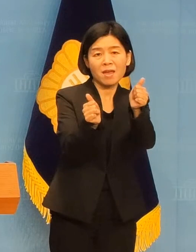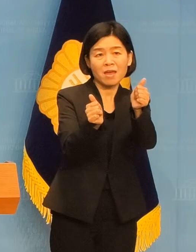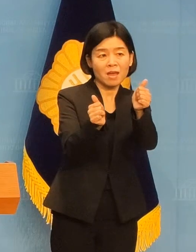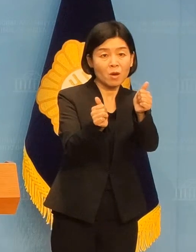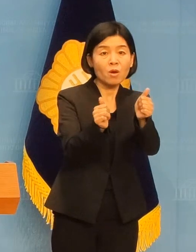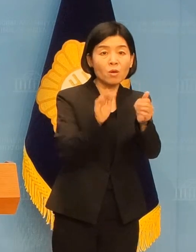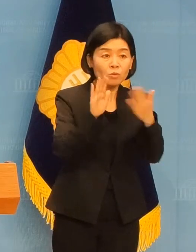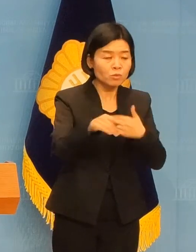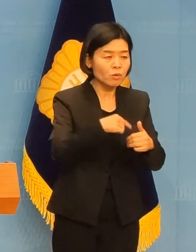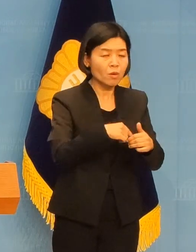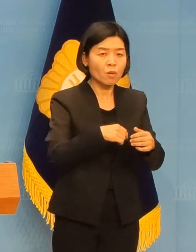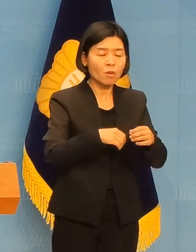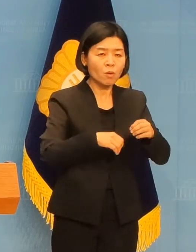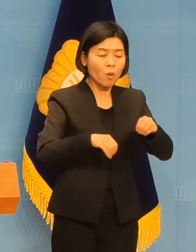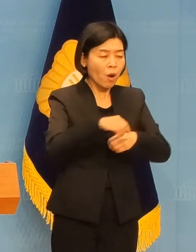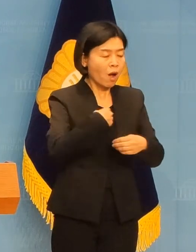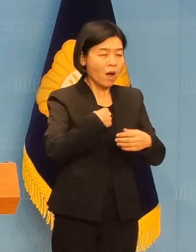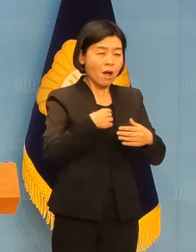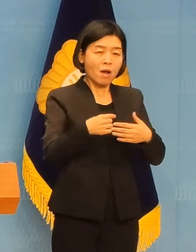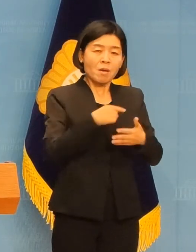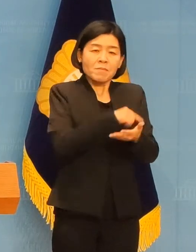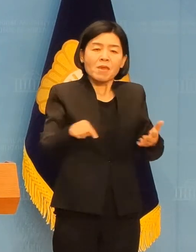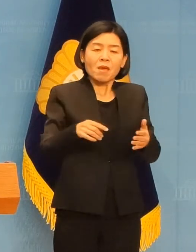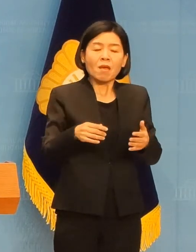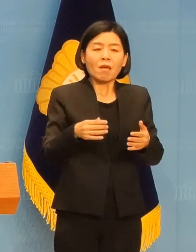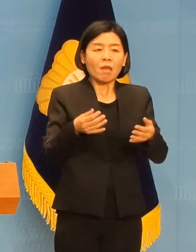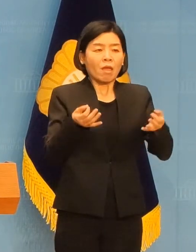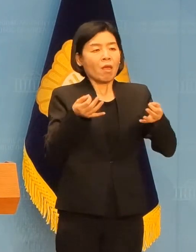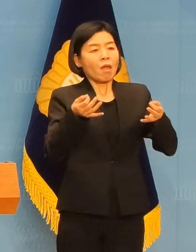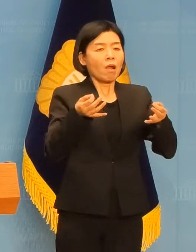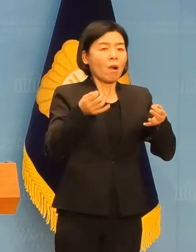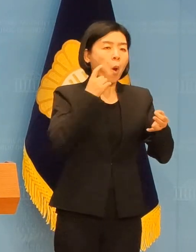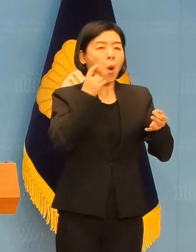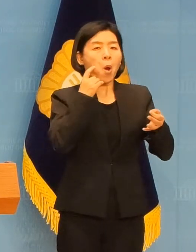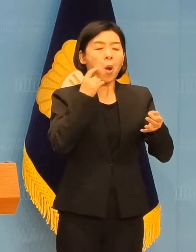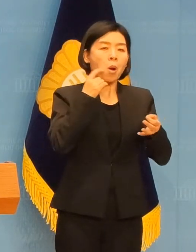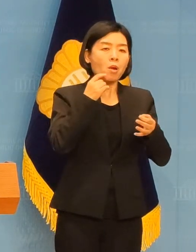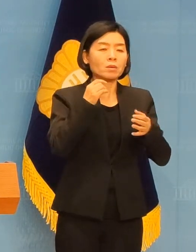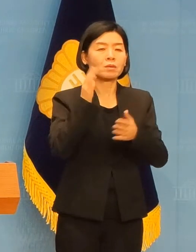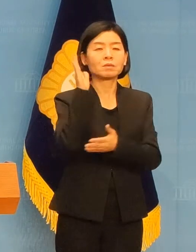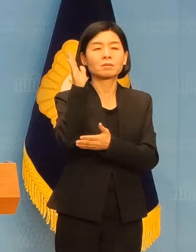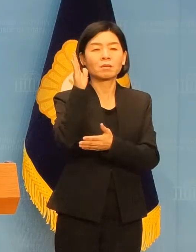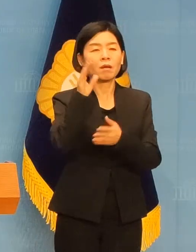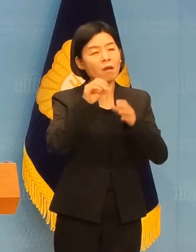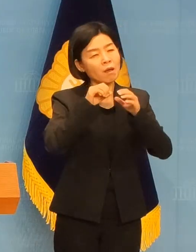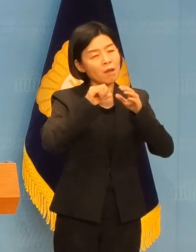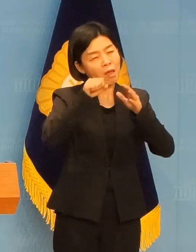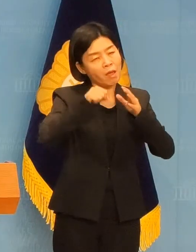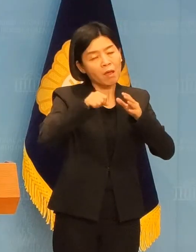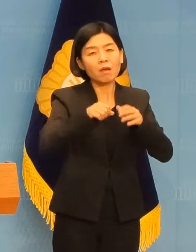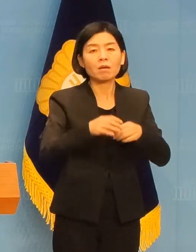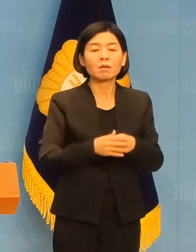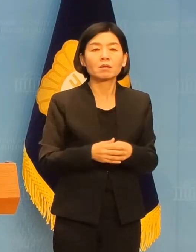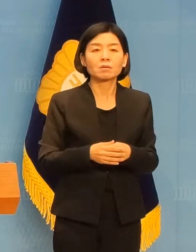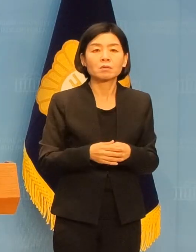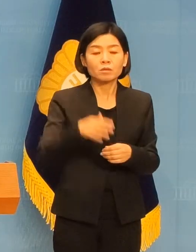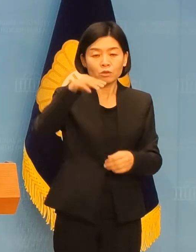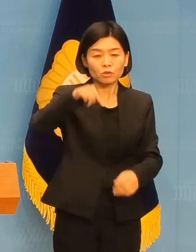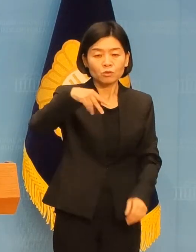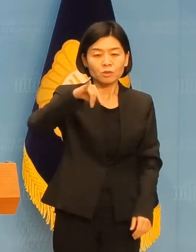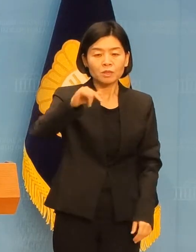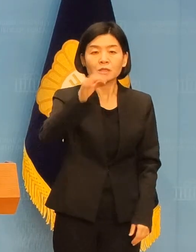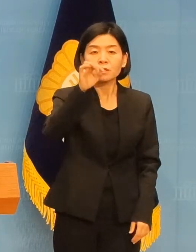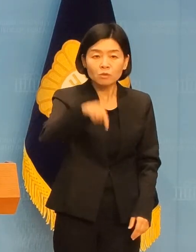오히려 피해자인 것처럼 허위 주장을 퍼뜨리며 기자회견까지 열었습니다. 주진우 의원